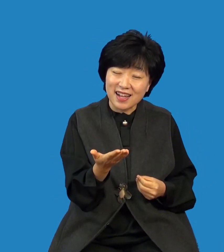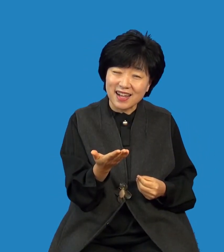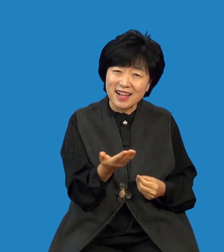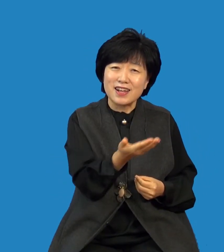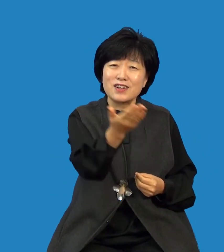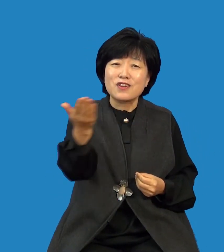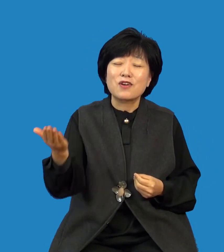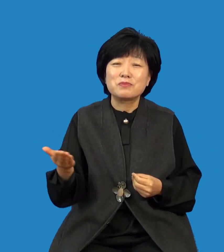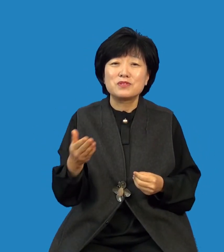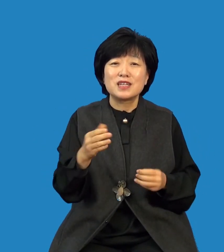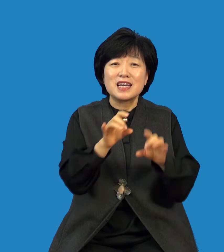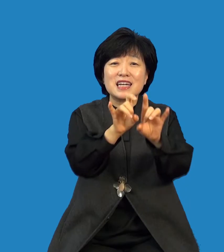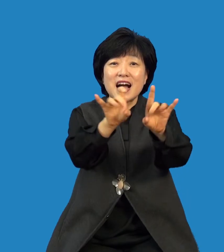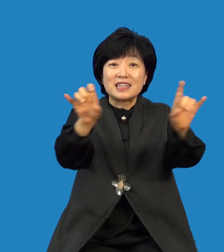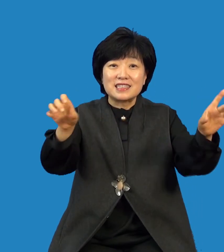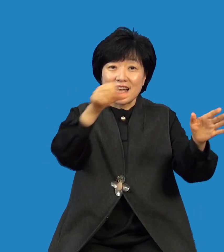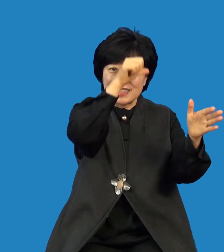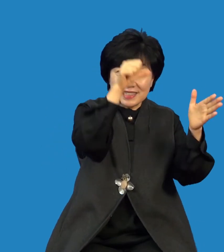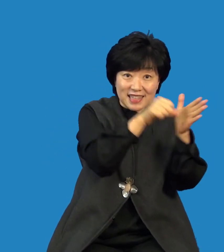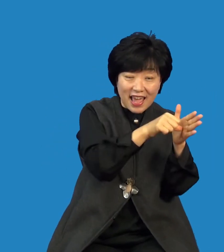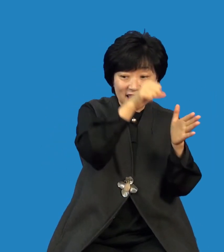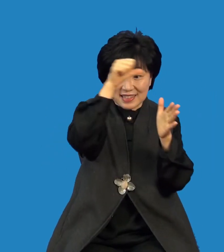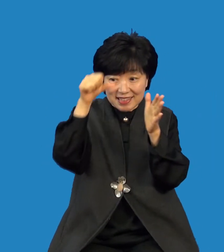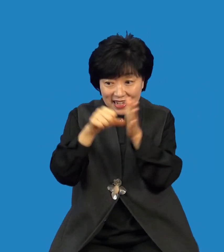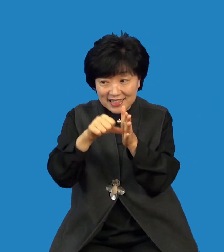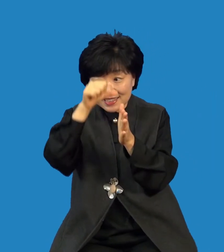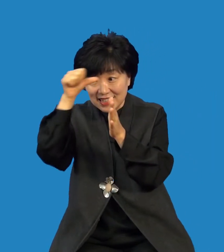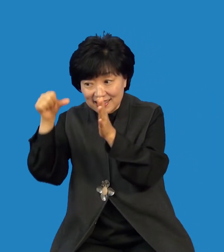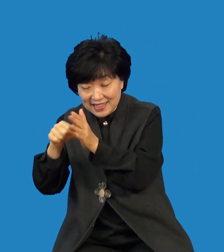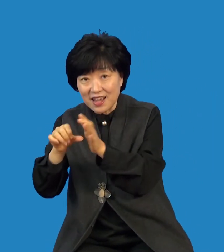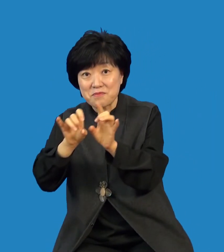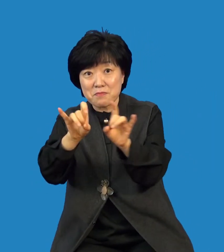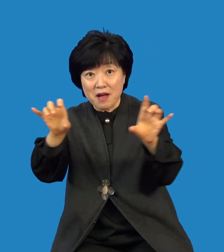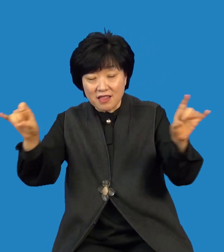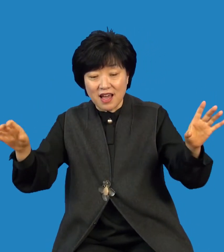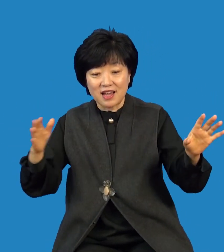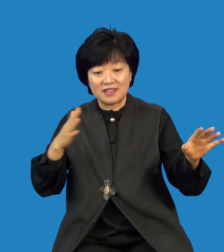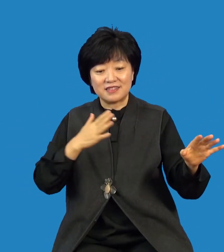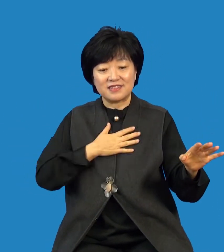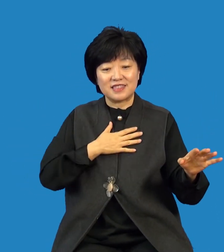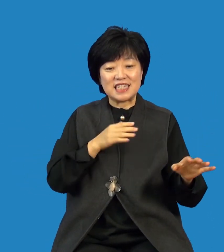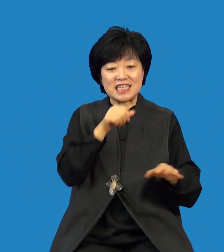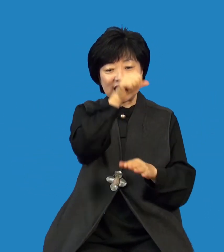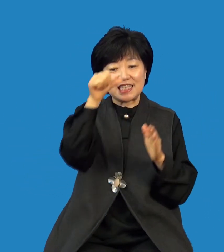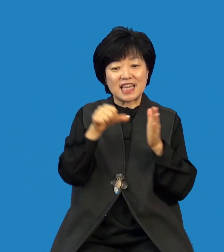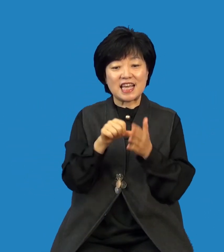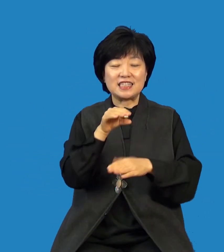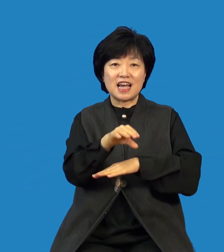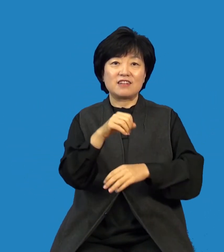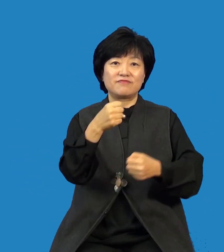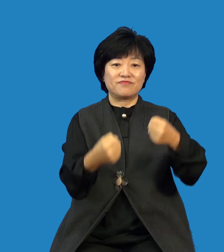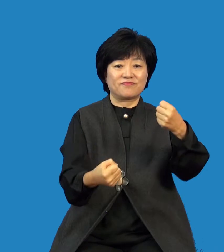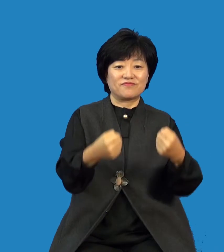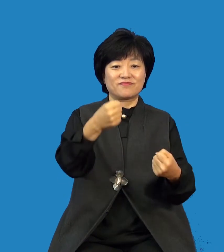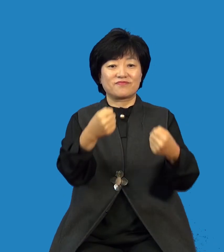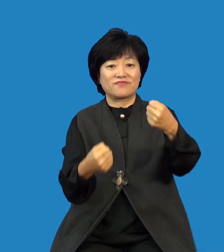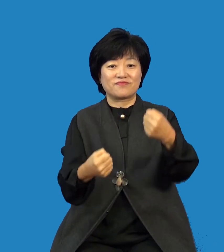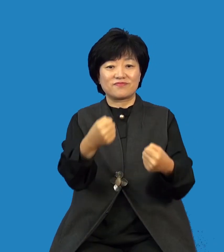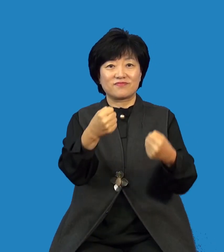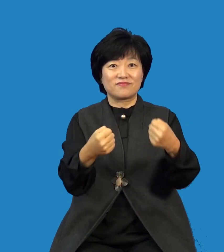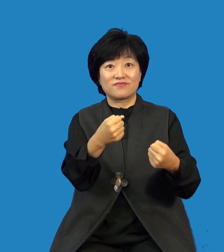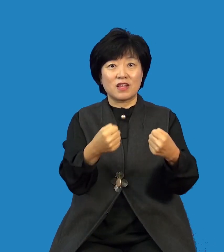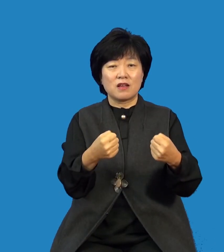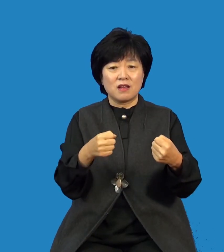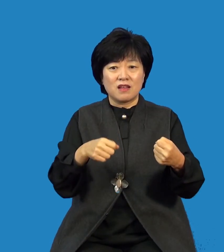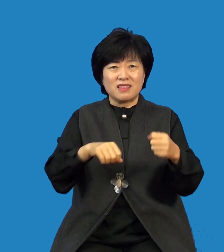여러분 인생을 운전하는데 능숙하다고 생각하십니까? 아니잖아요. 우리가 인생을 가다 보면 전혀 예기치 못했던 상황들을 맞닥뜨리게 되고, 어떤